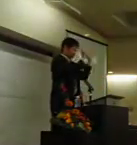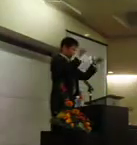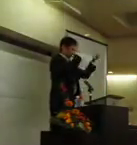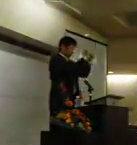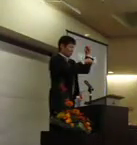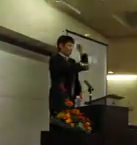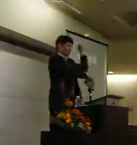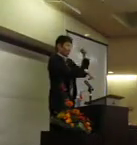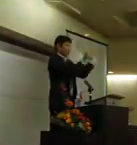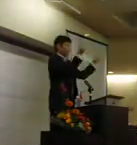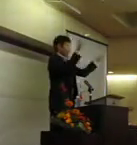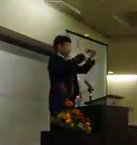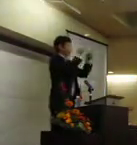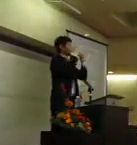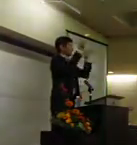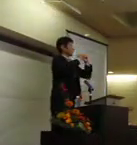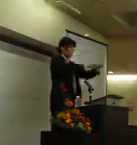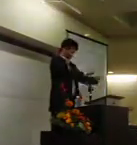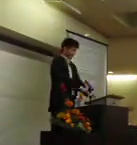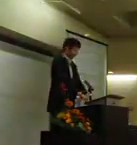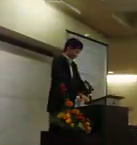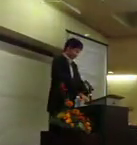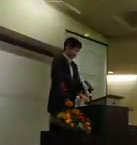次は使徒信条です